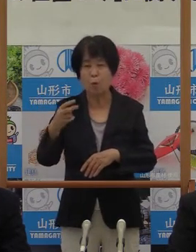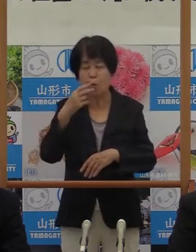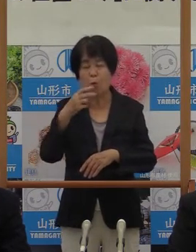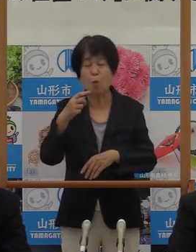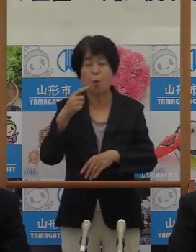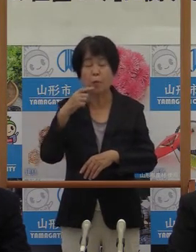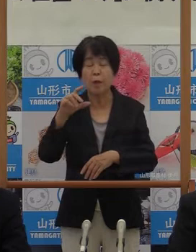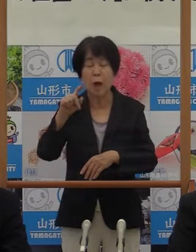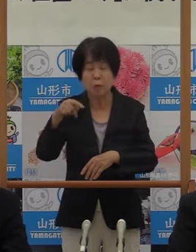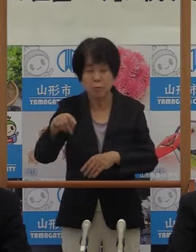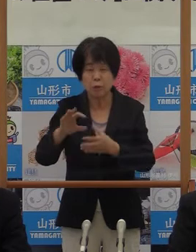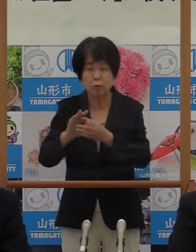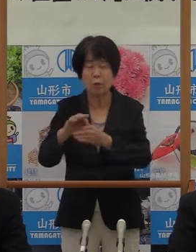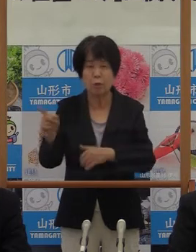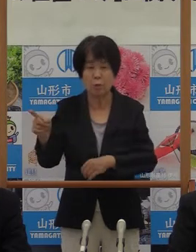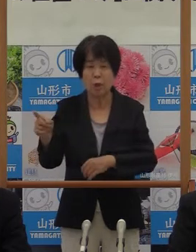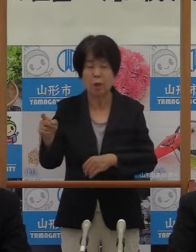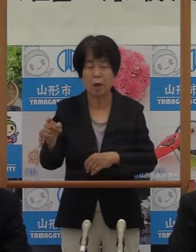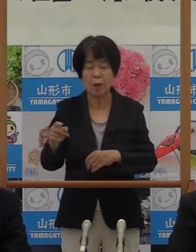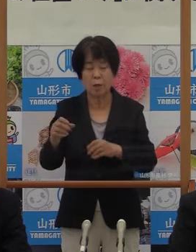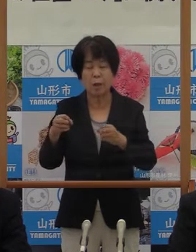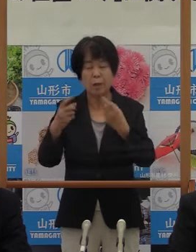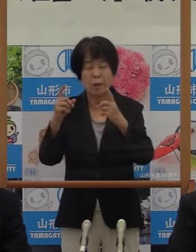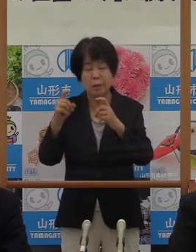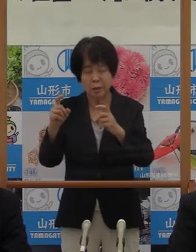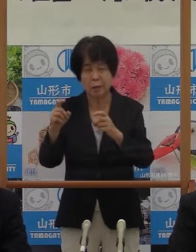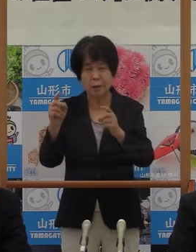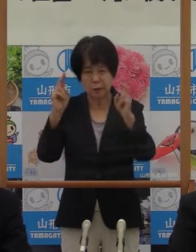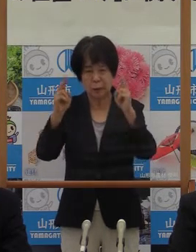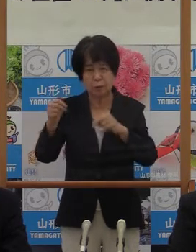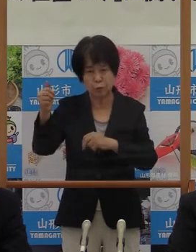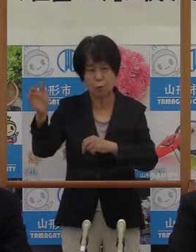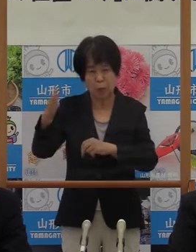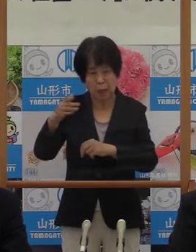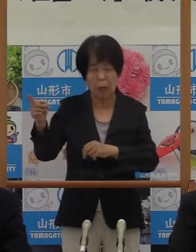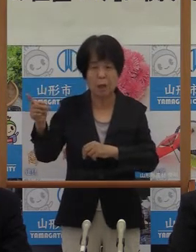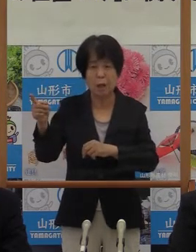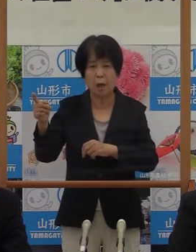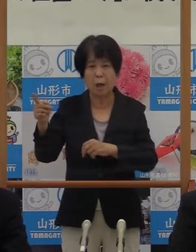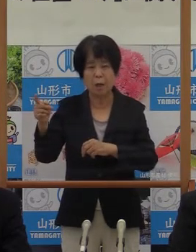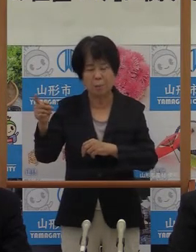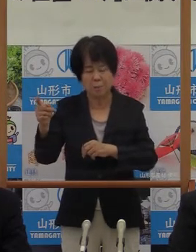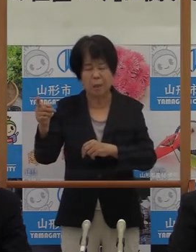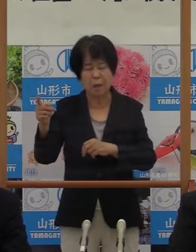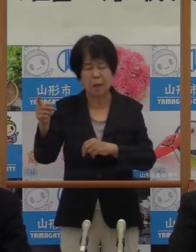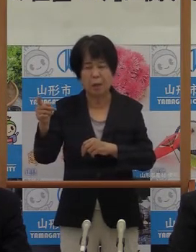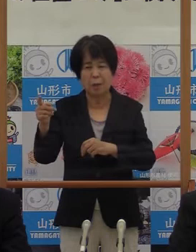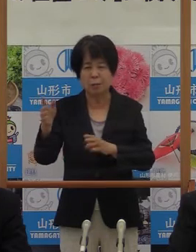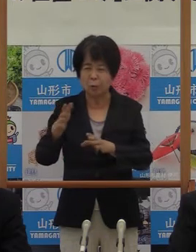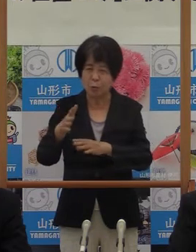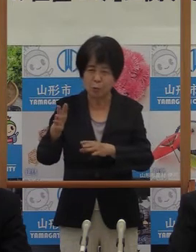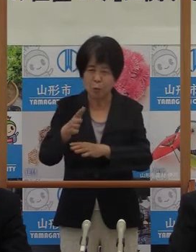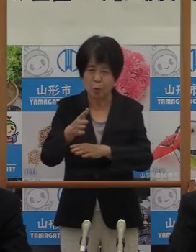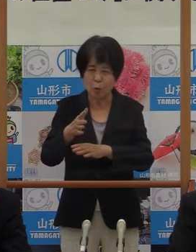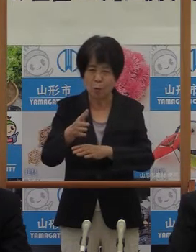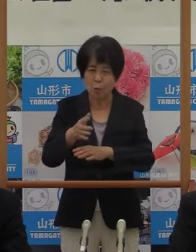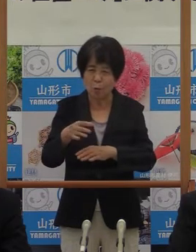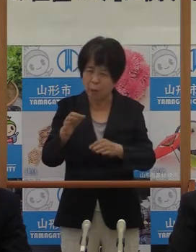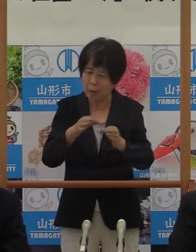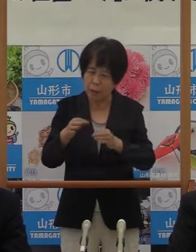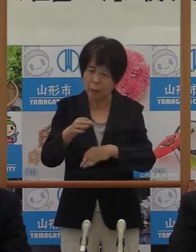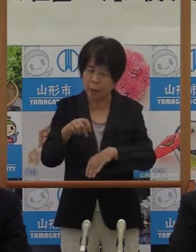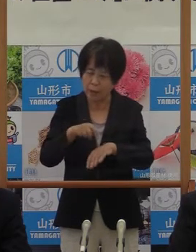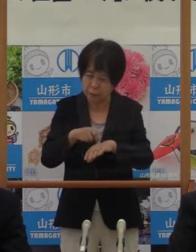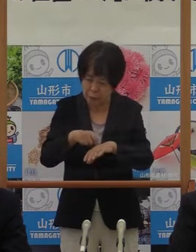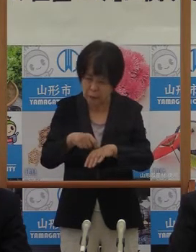部分もあるんですが、二関社長からですね、ちょっとそろそろ経営が厳しそうだという